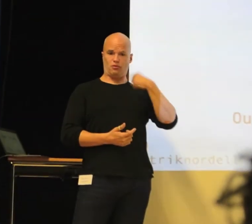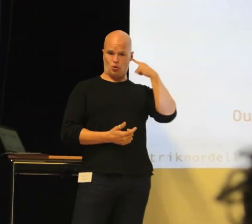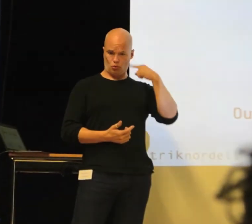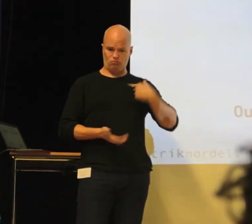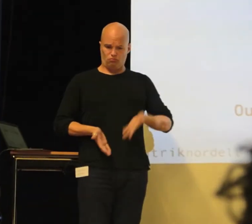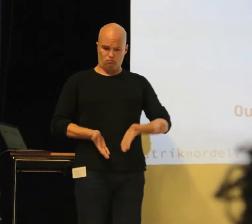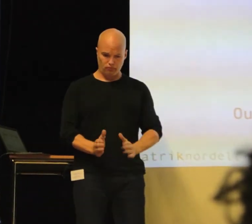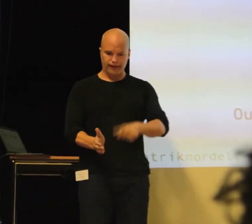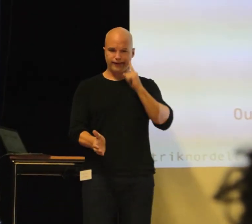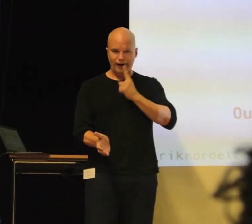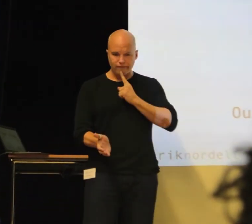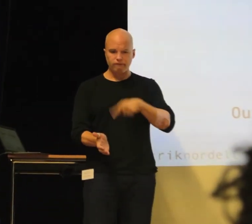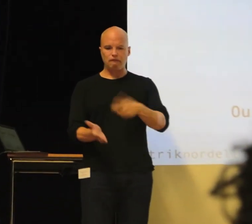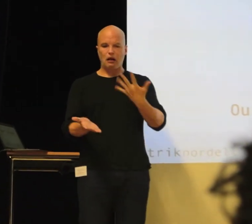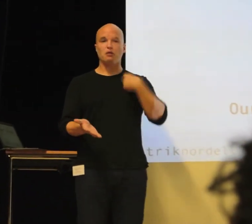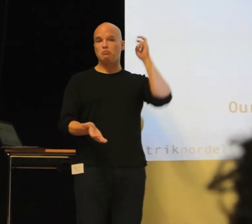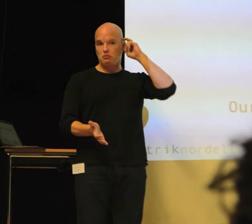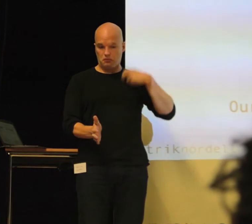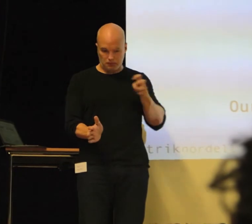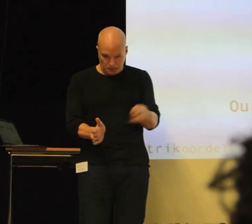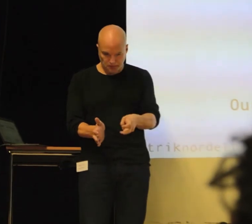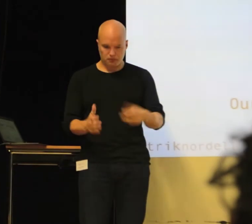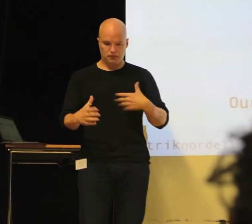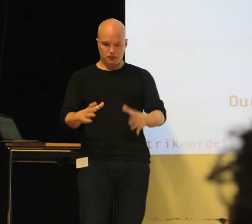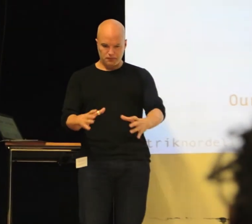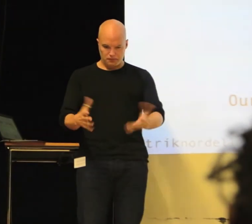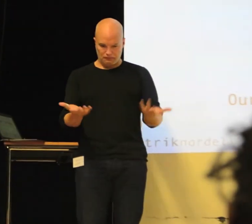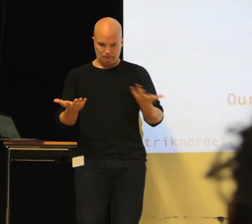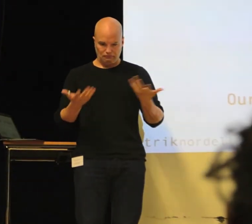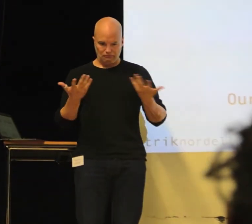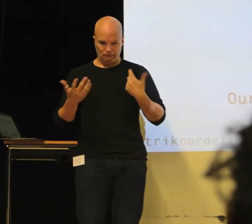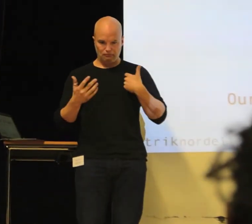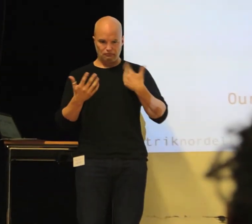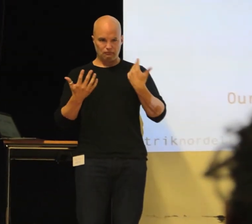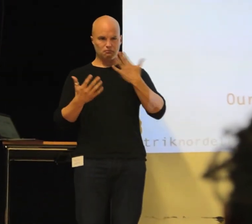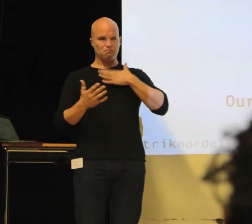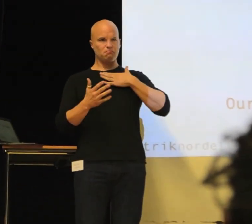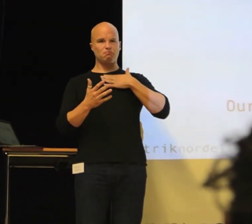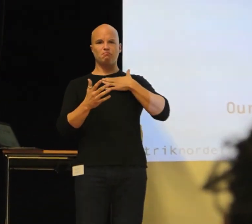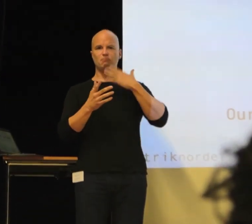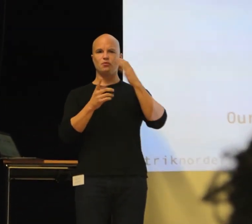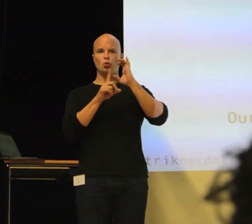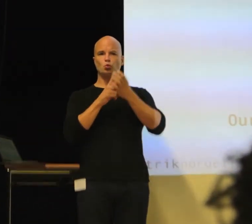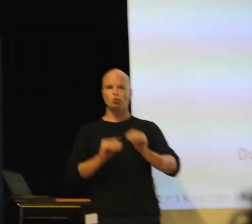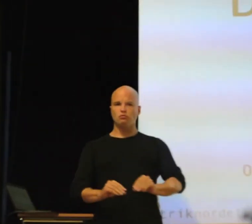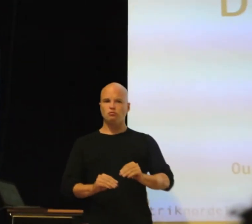Og er det sådan, at hørende ikke må være en del af det? Er det døve selv, der har noget,